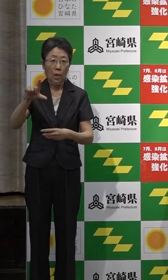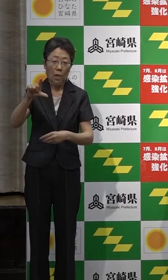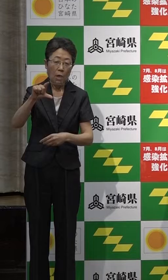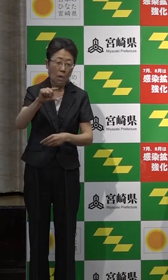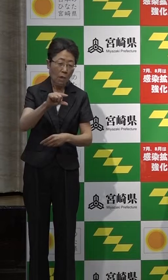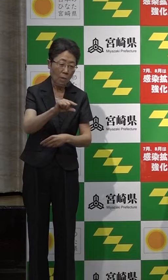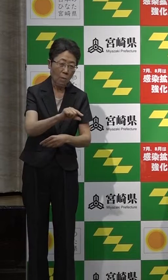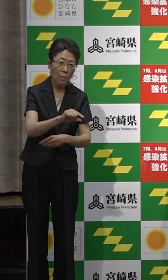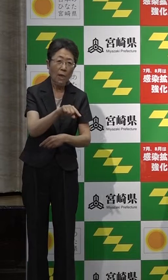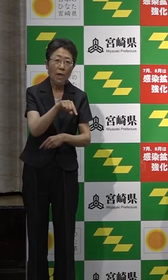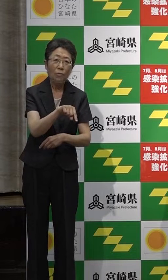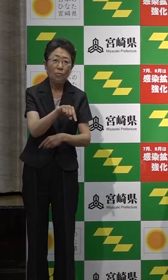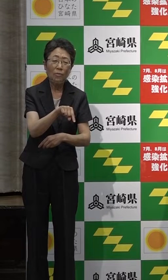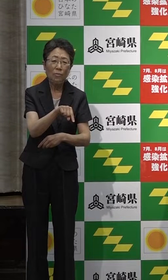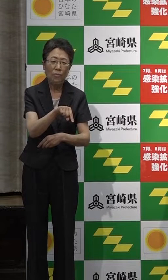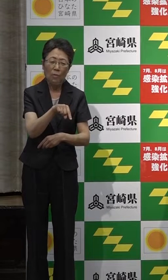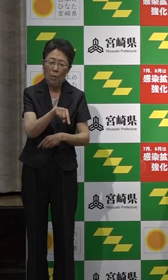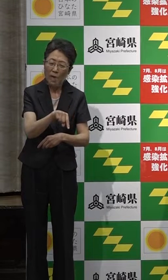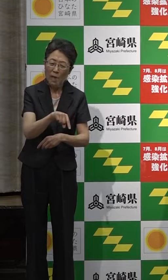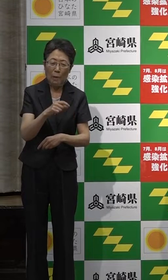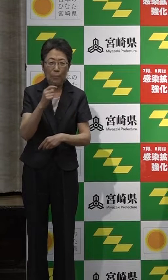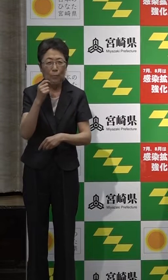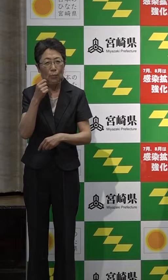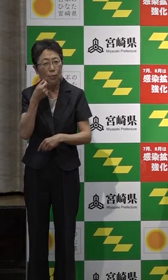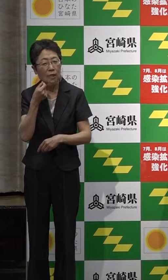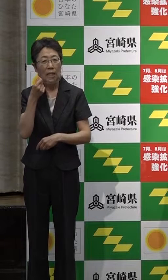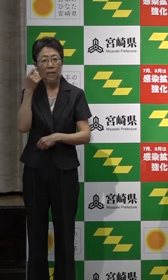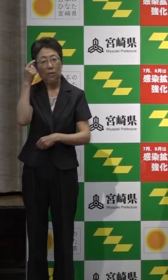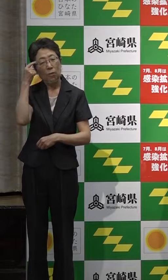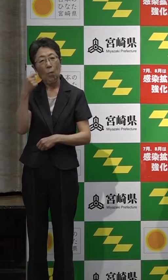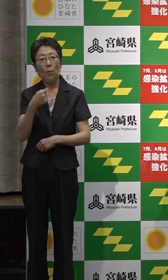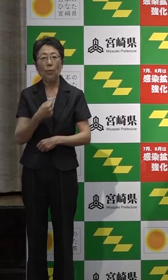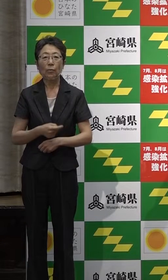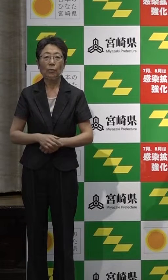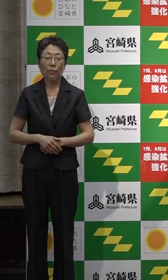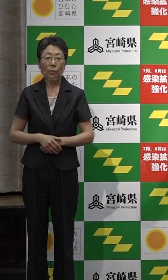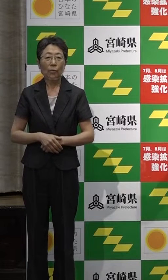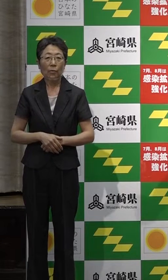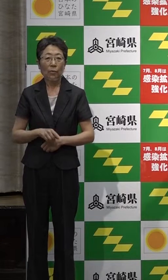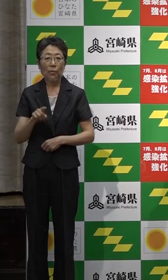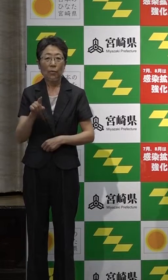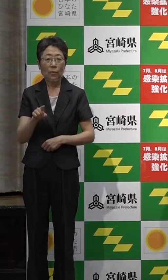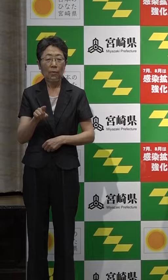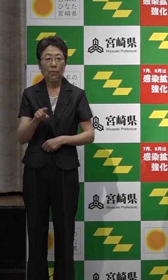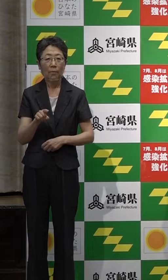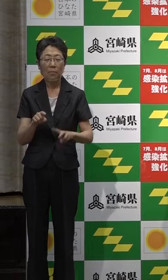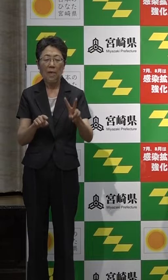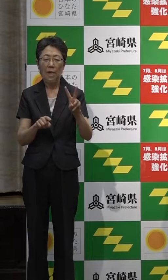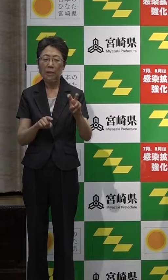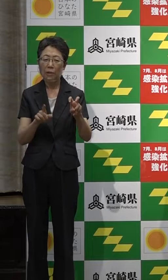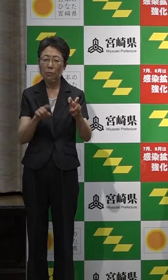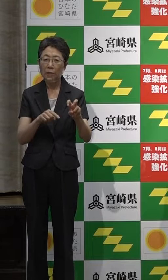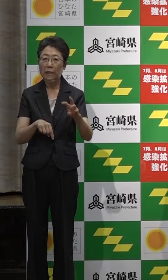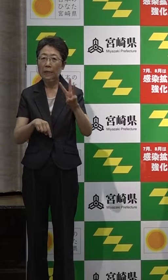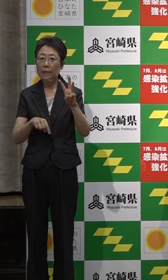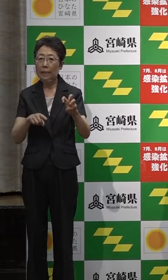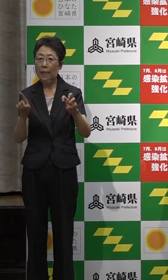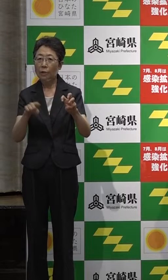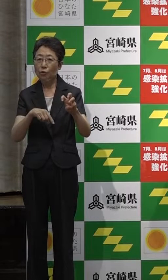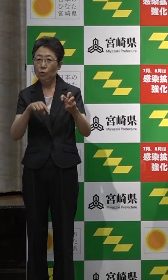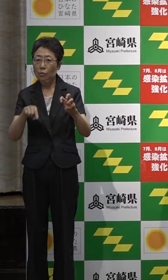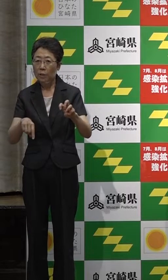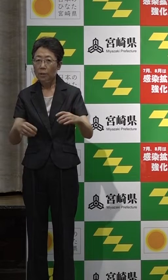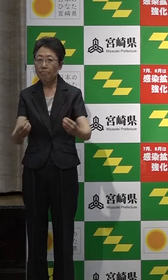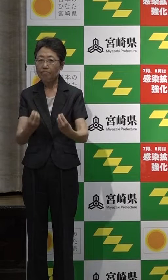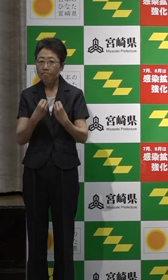見込みというのは非常に薄いのではないかと考えております。そのような2、30人台が続くということを考えると